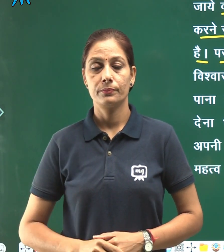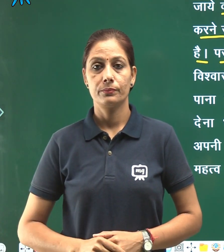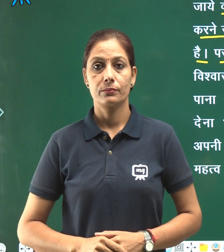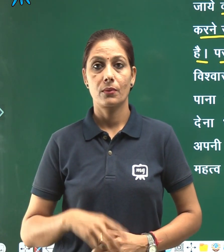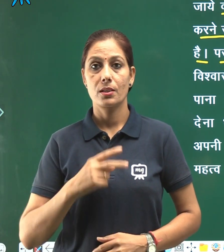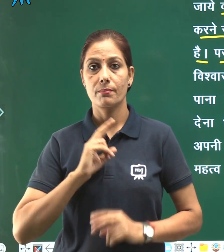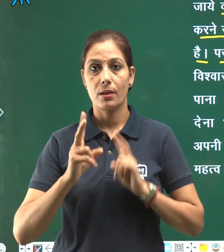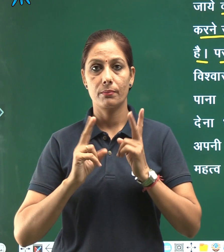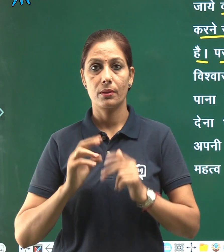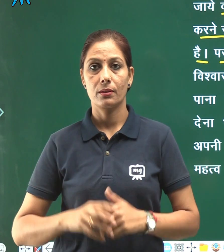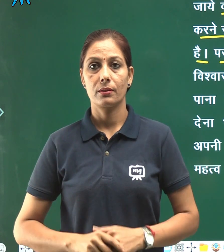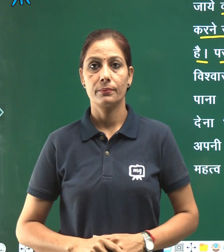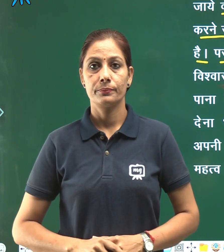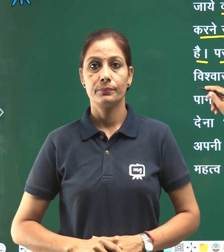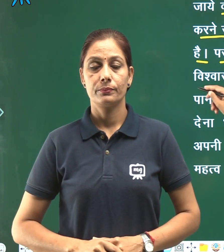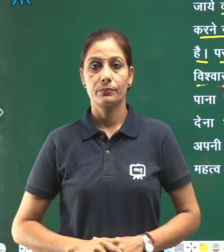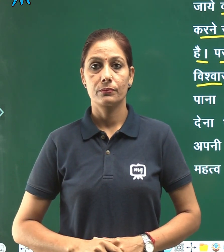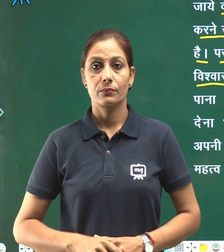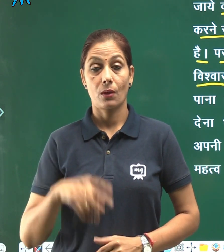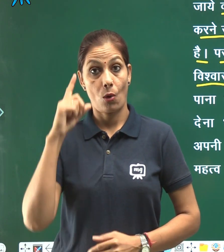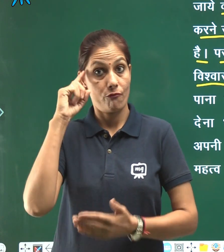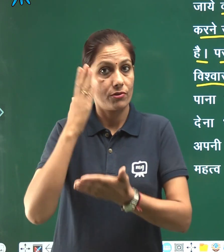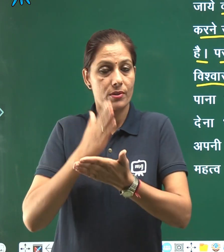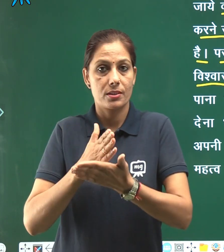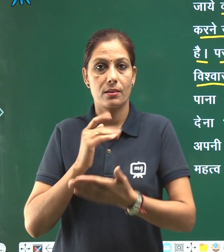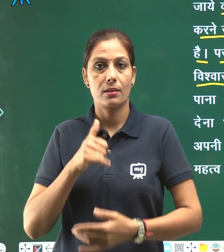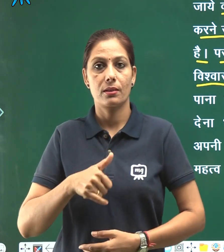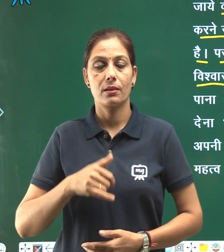इस बात में विश्वास करती है कि